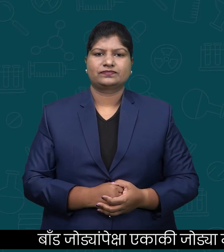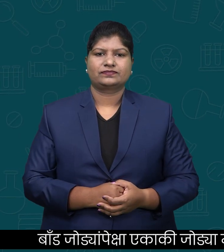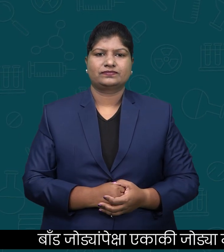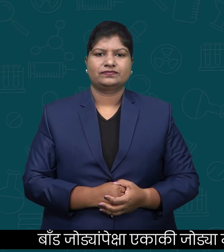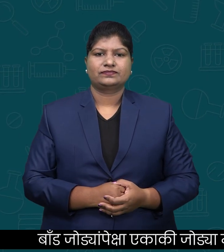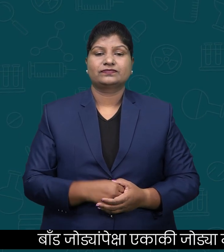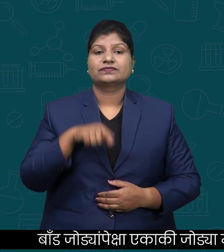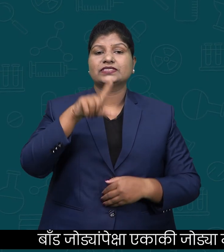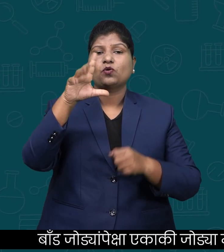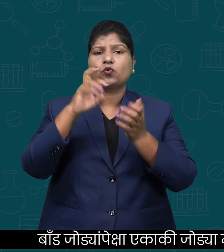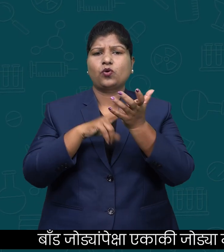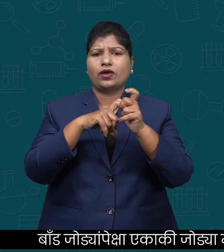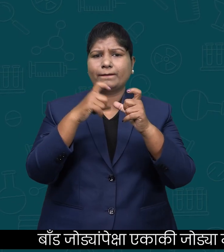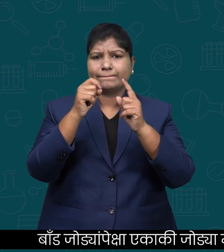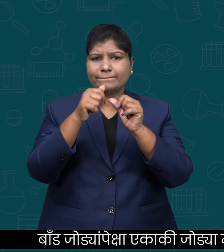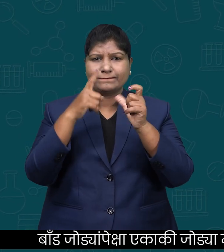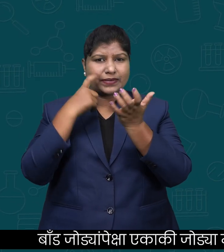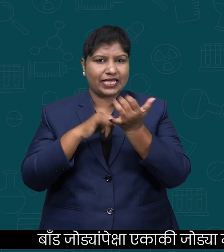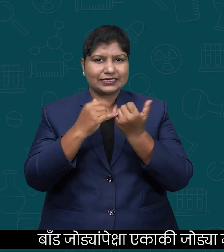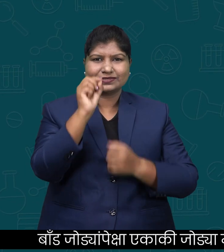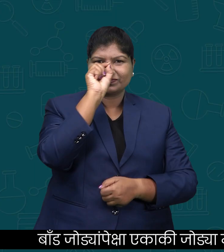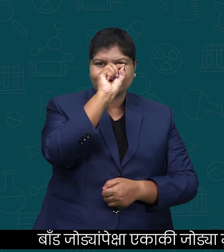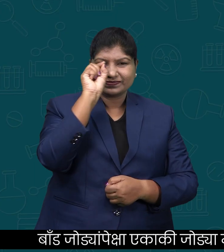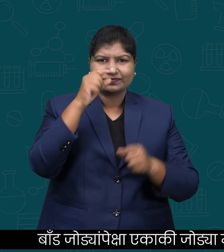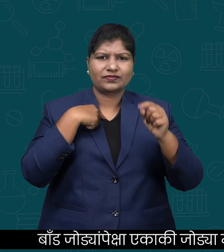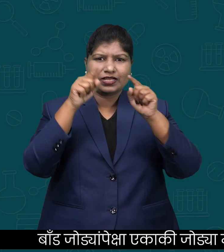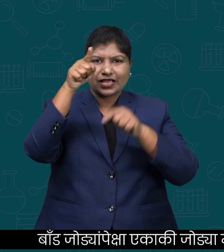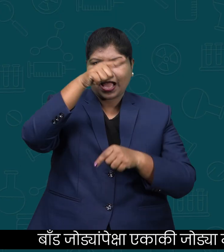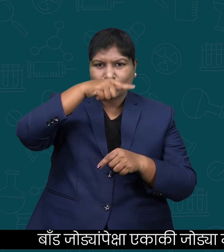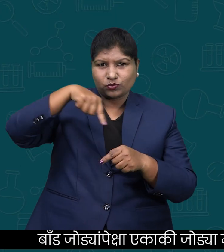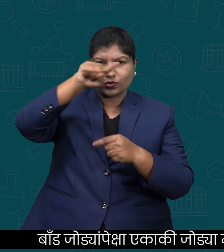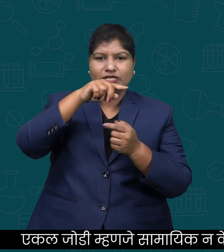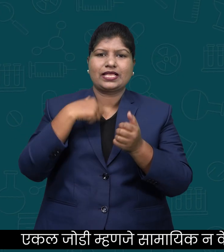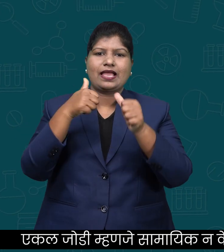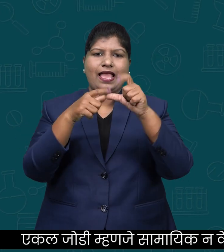बॉन्ड जोड्यांपेक्षा एकाकी जोड्या मध्य अणूभोवती अधिक जागा व्यापतात. एकल जोडी